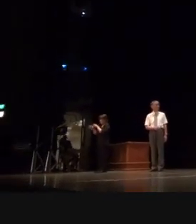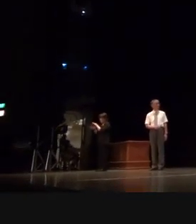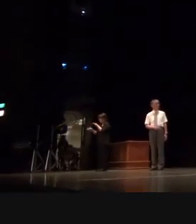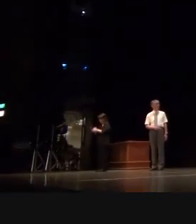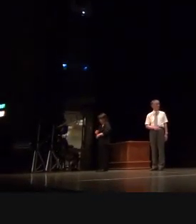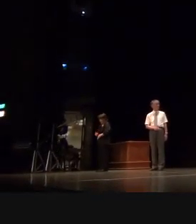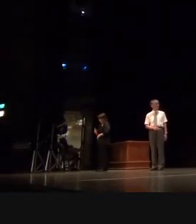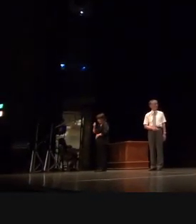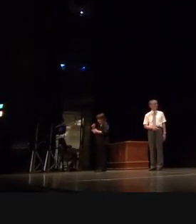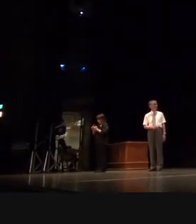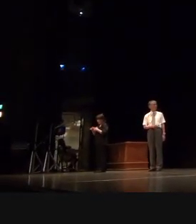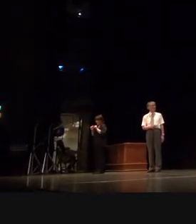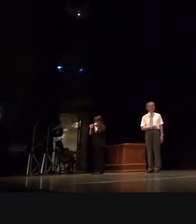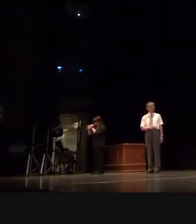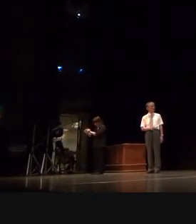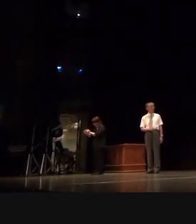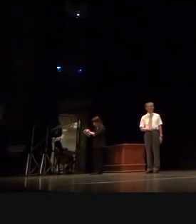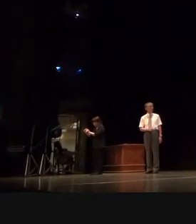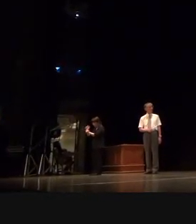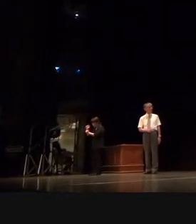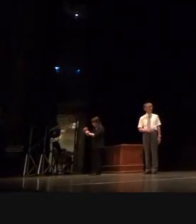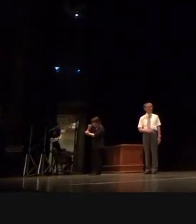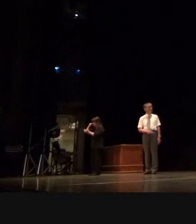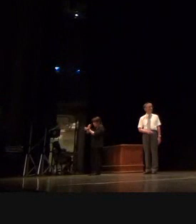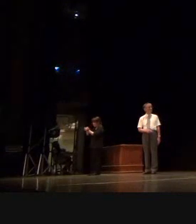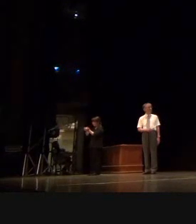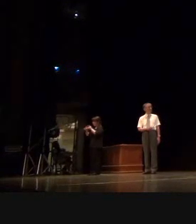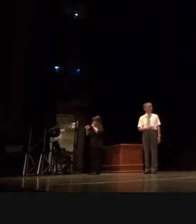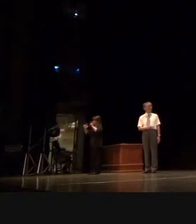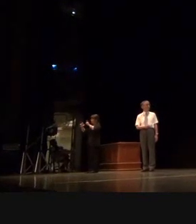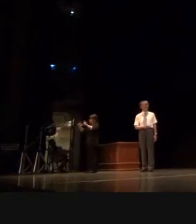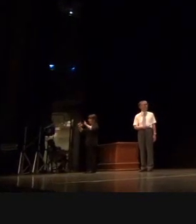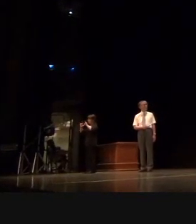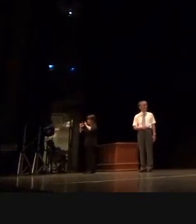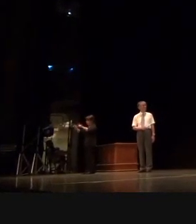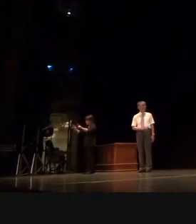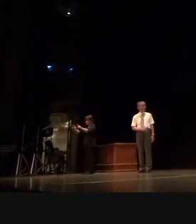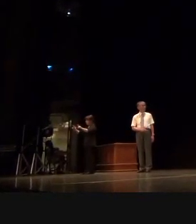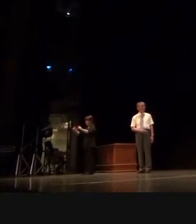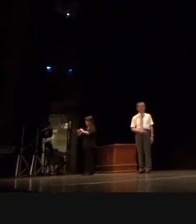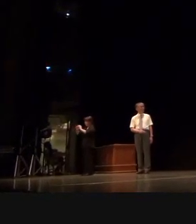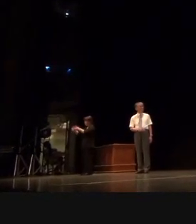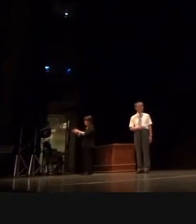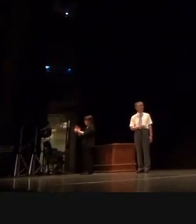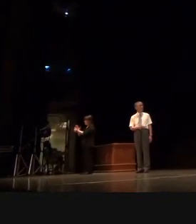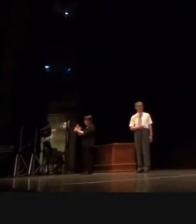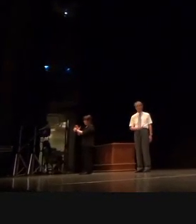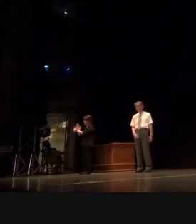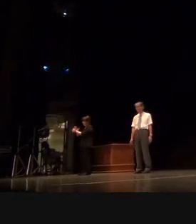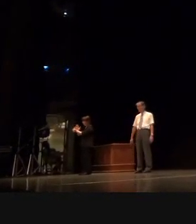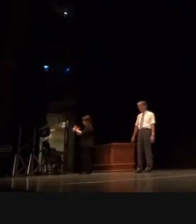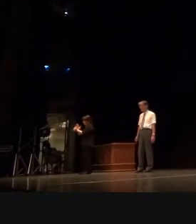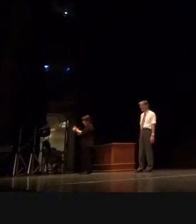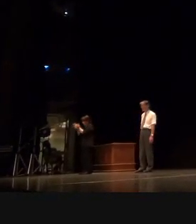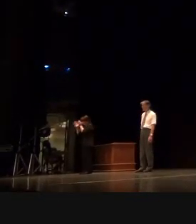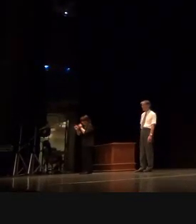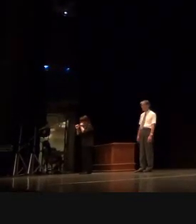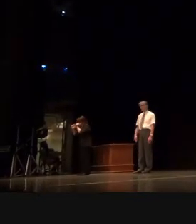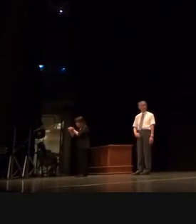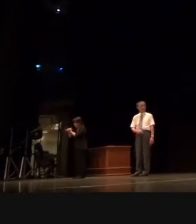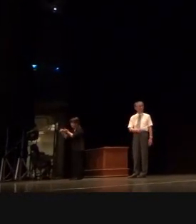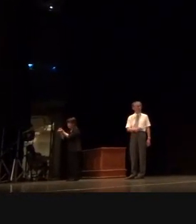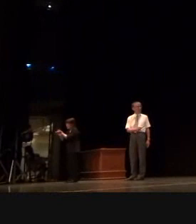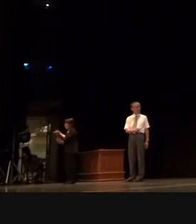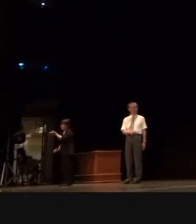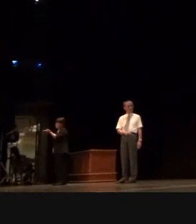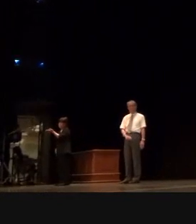的にこれを行うものとし、その成果を公開し進んで国際協力に資するものとすると書いてあります。